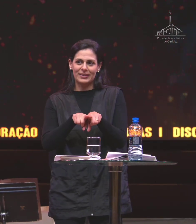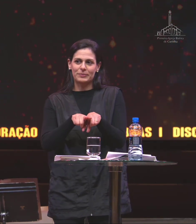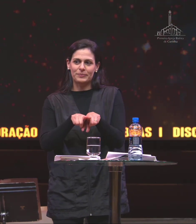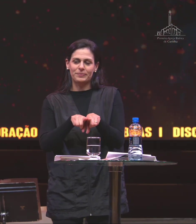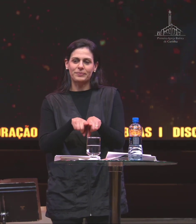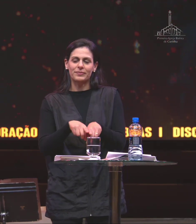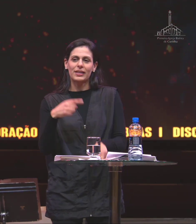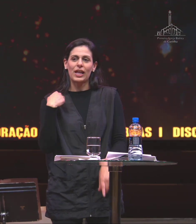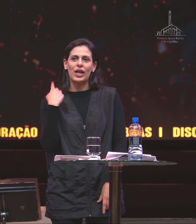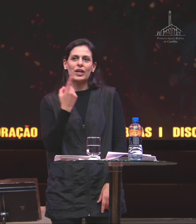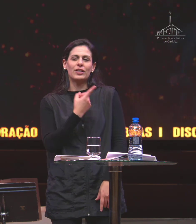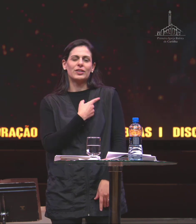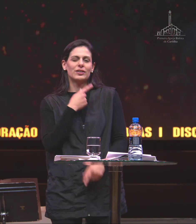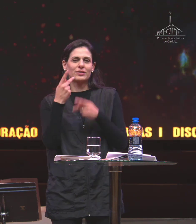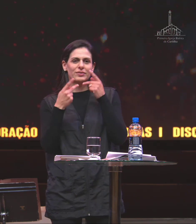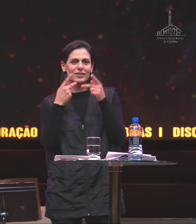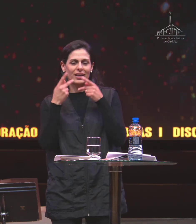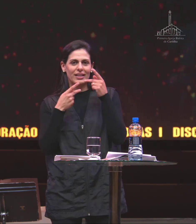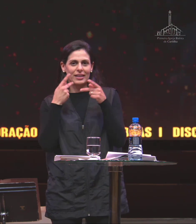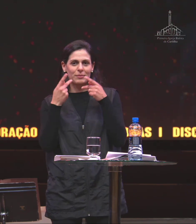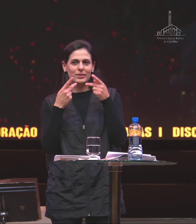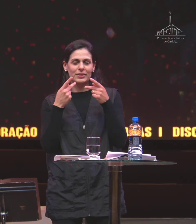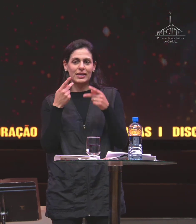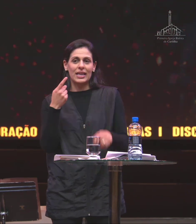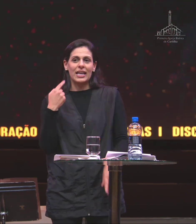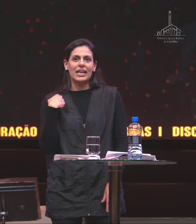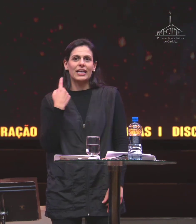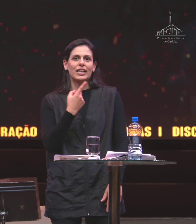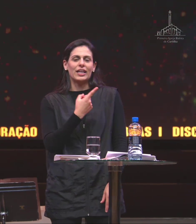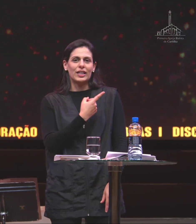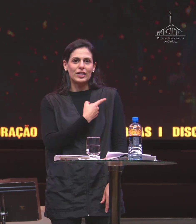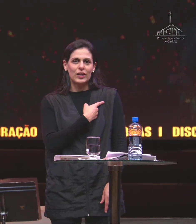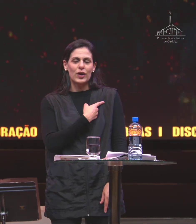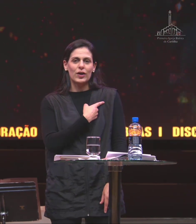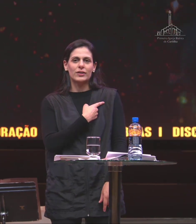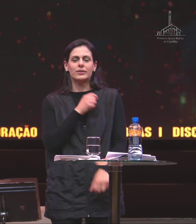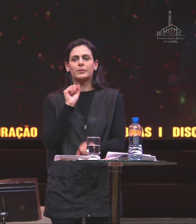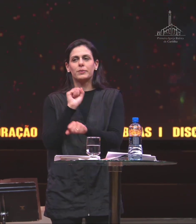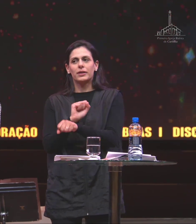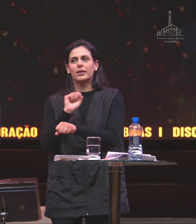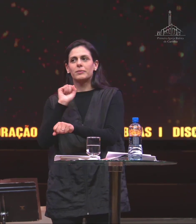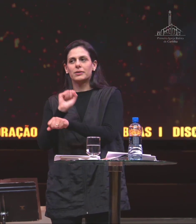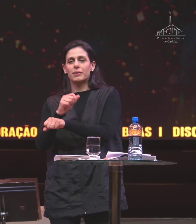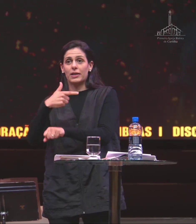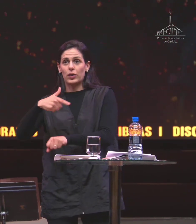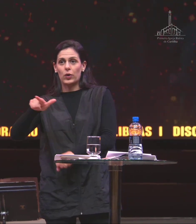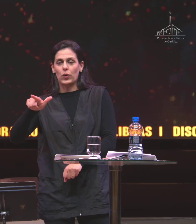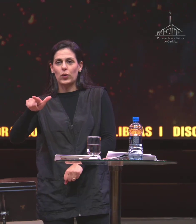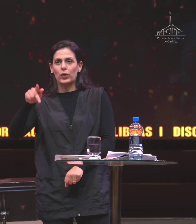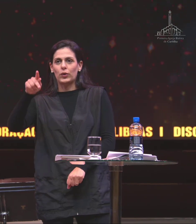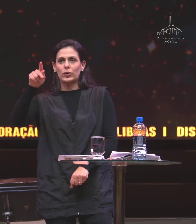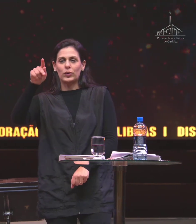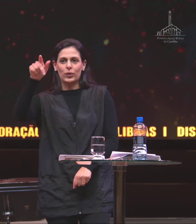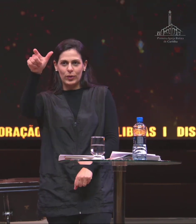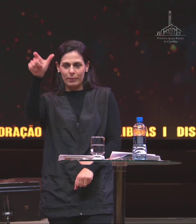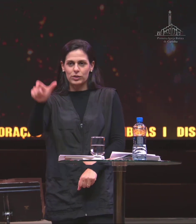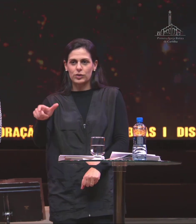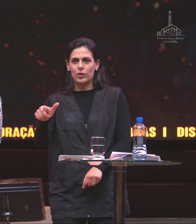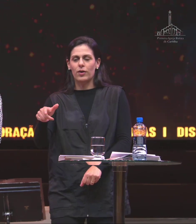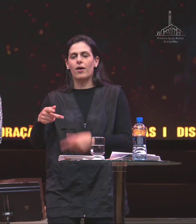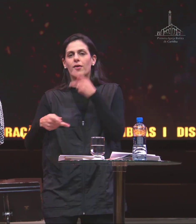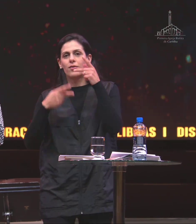decisões diárias, naquilo que a gente faz. Então, hoje eu quero falar com vocês, já falei meia hora, pastor, até que hora que é?